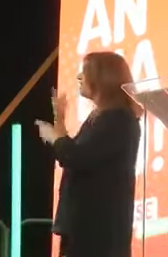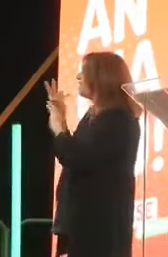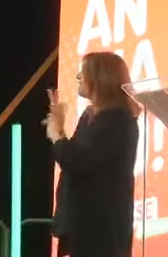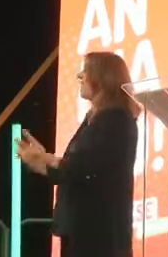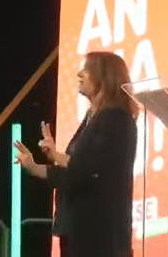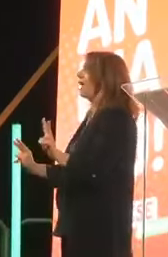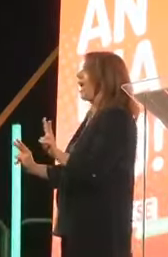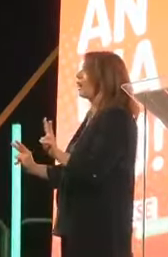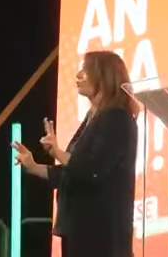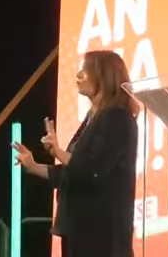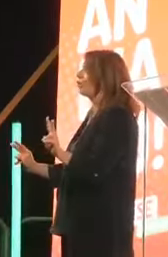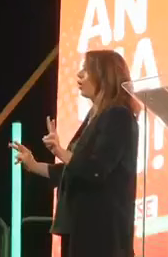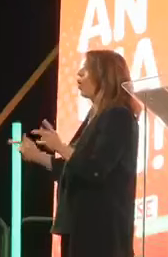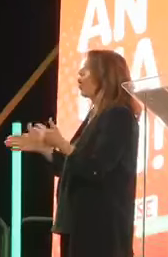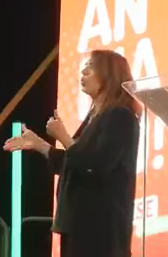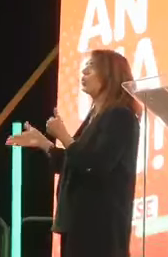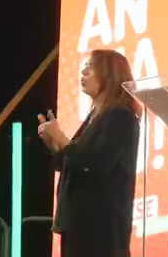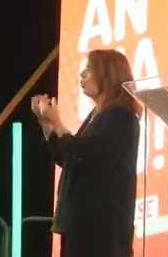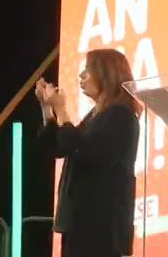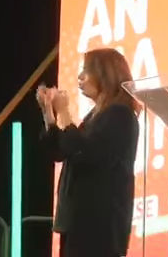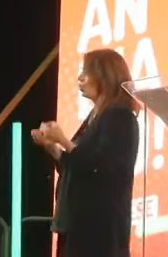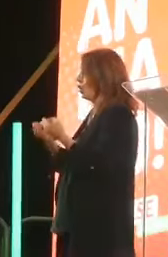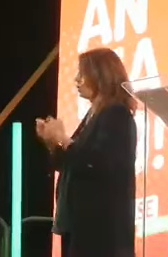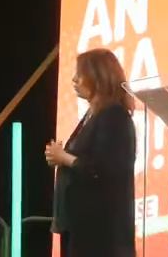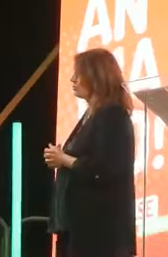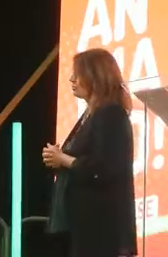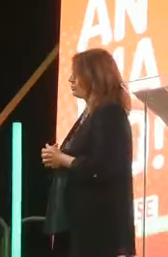partecipazione, chiuse e sigillate.